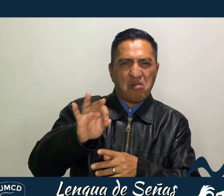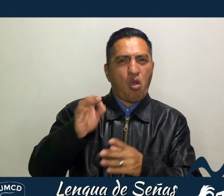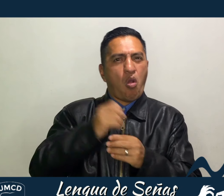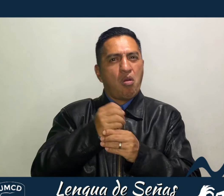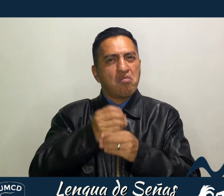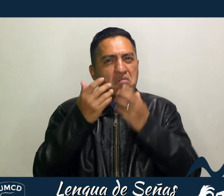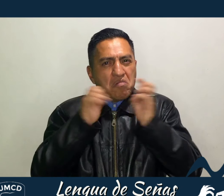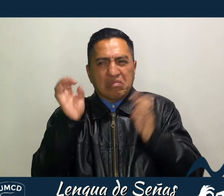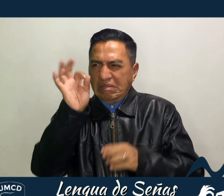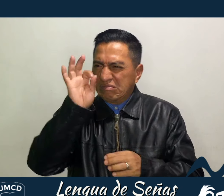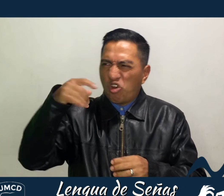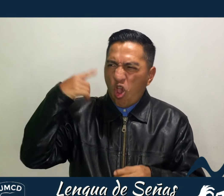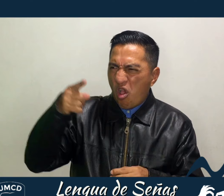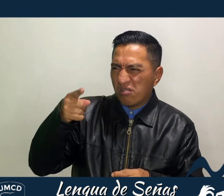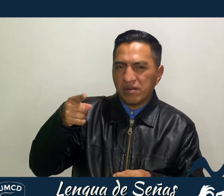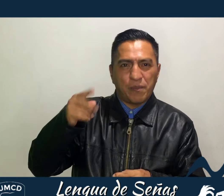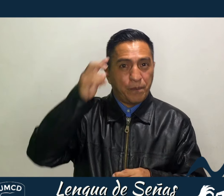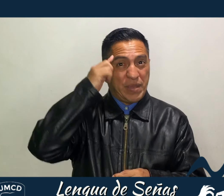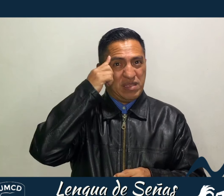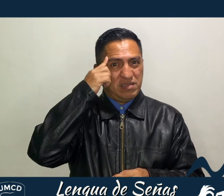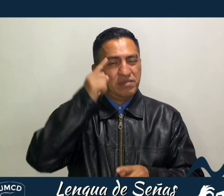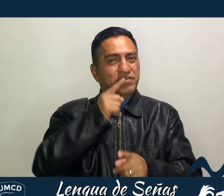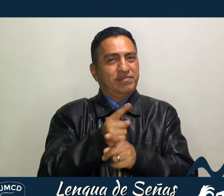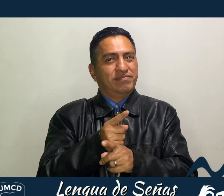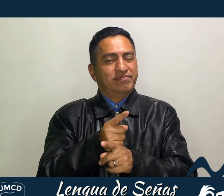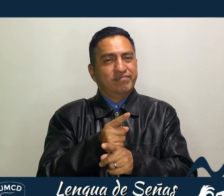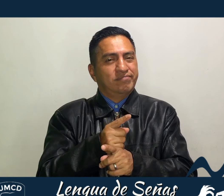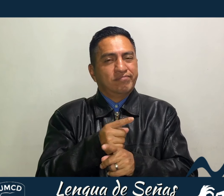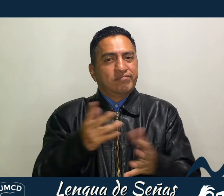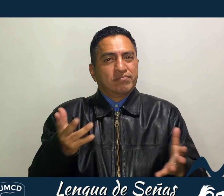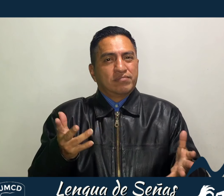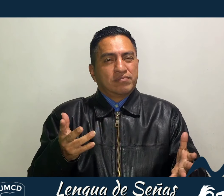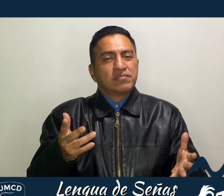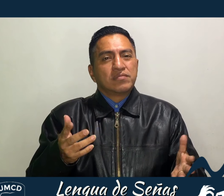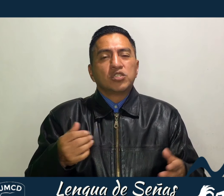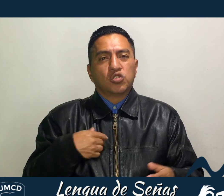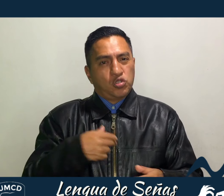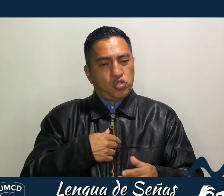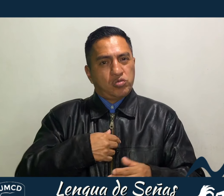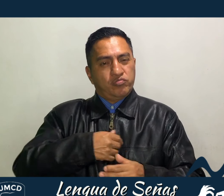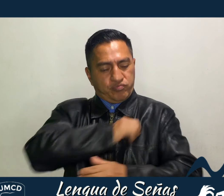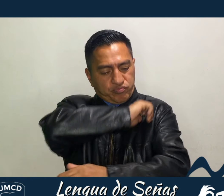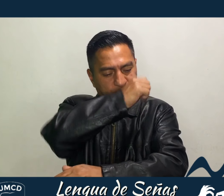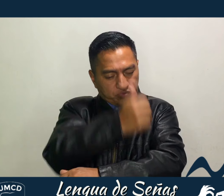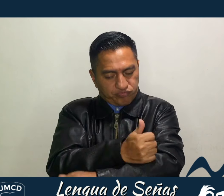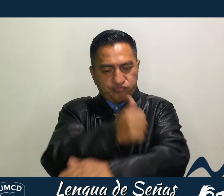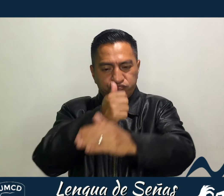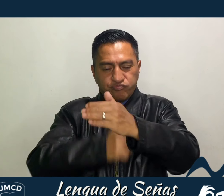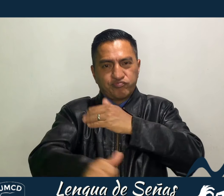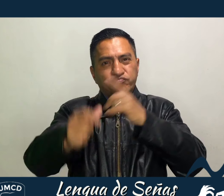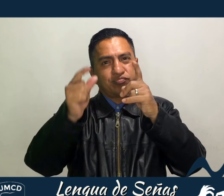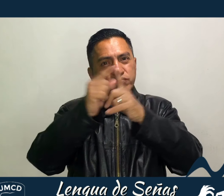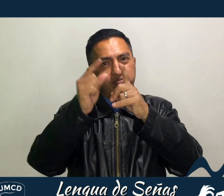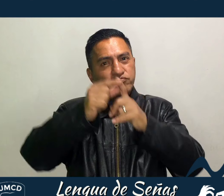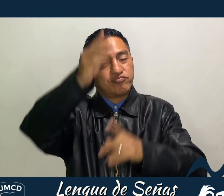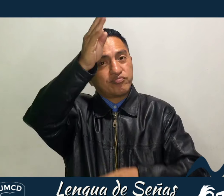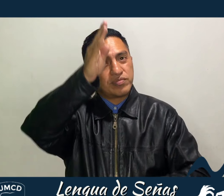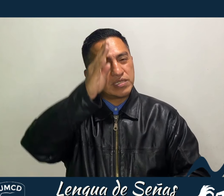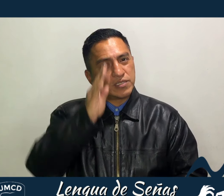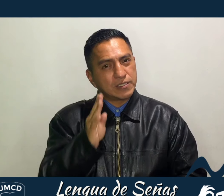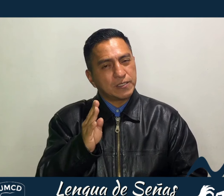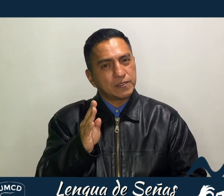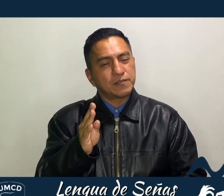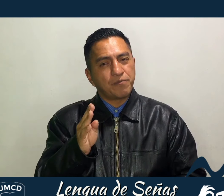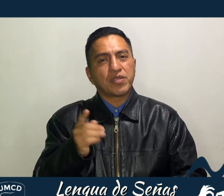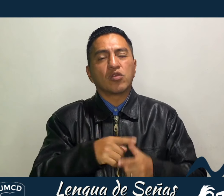el que vivimos, pues al fin y al cabo pensar en la idea de que nos sometamos a la autoridad de la palabra de